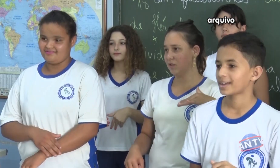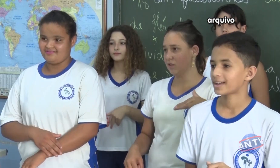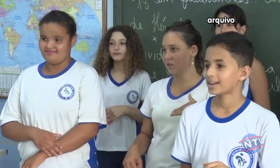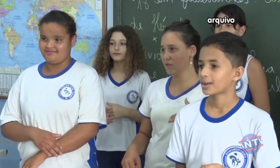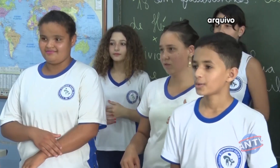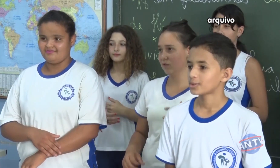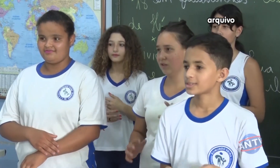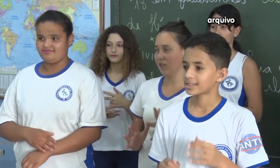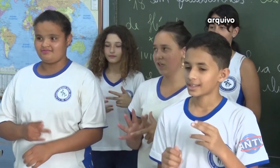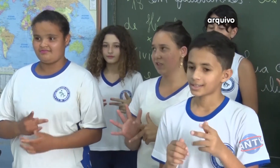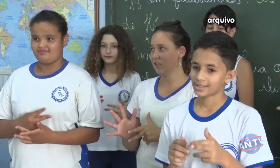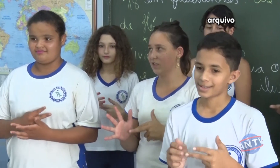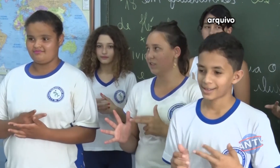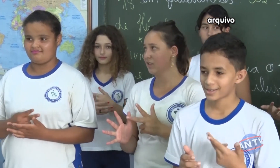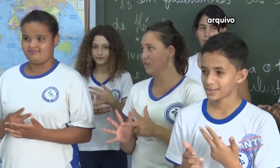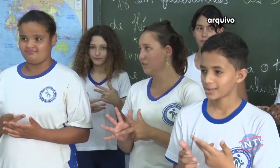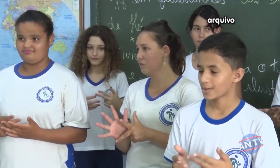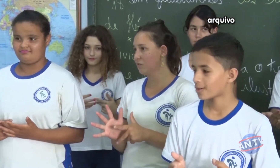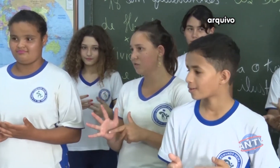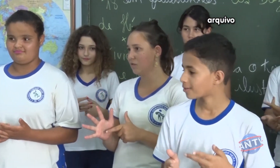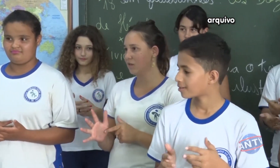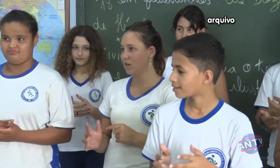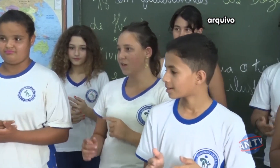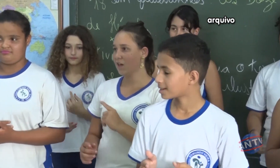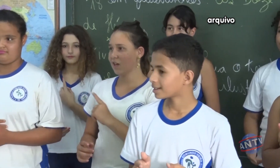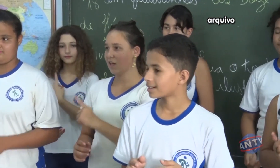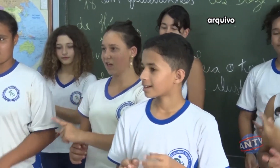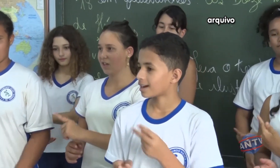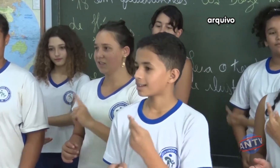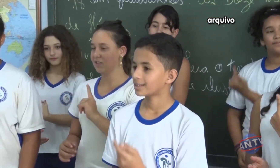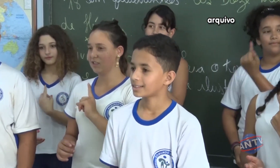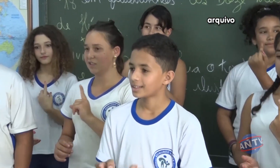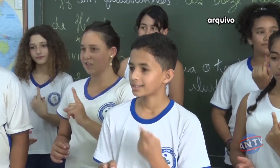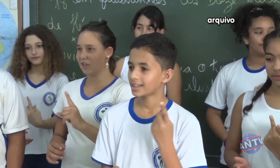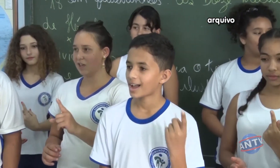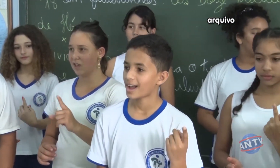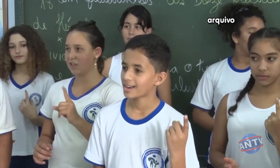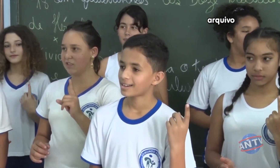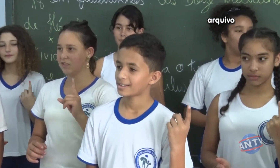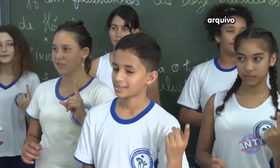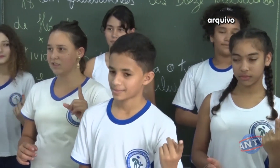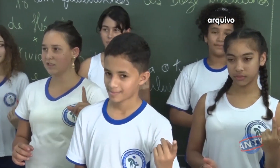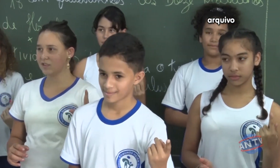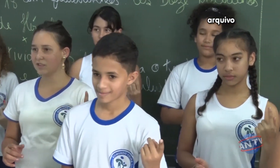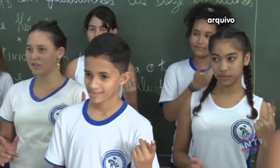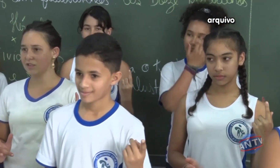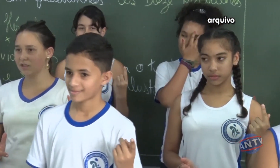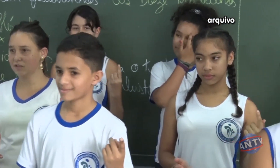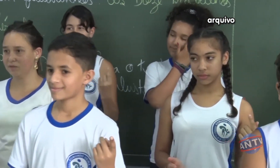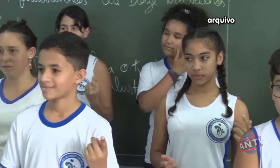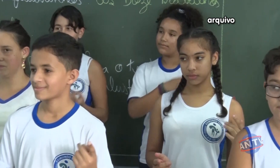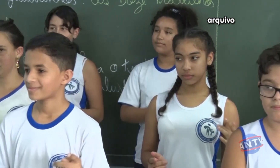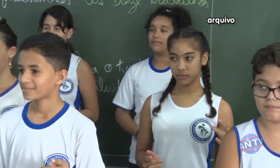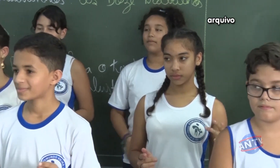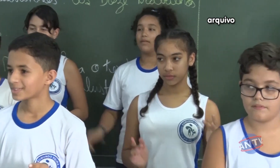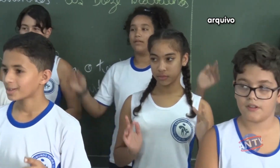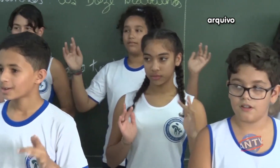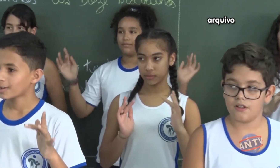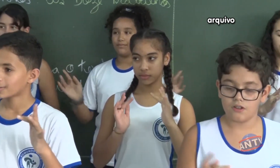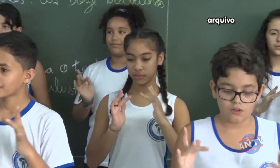eu penso assim, que a inclusão, ela não se resume apenas em ter o profissional, né, dentro da sala de aula, porque eu estou aqui traduzindo para ele e na hora